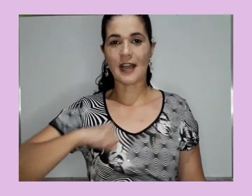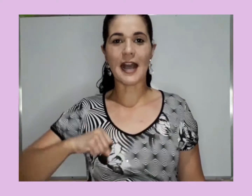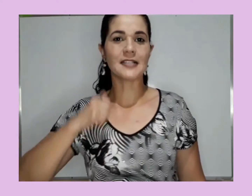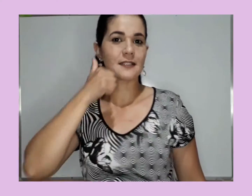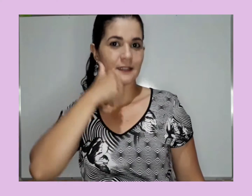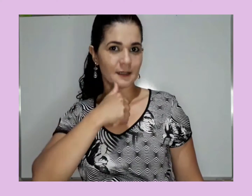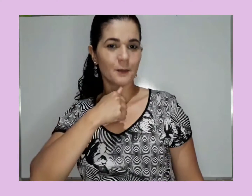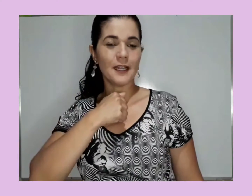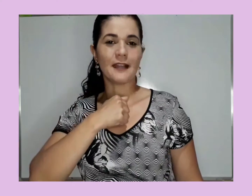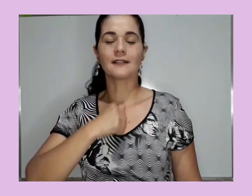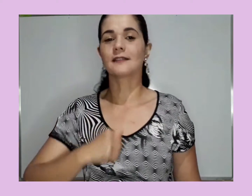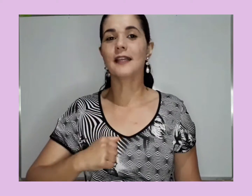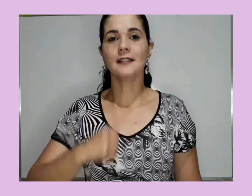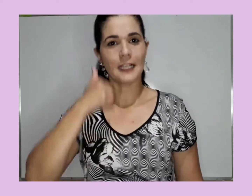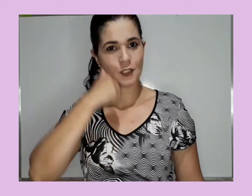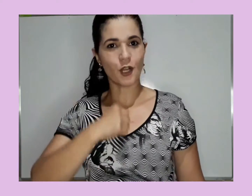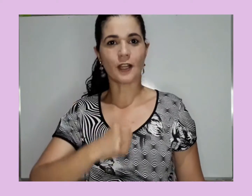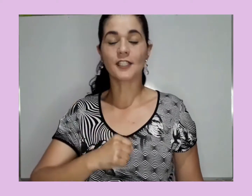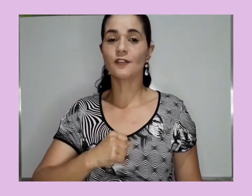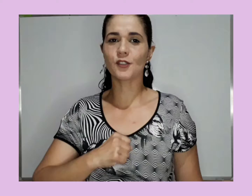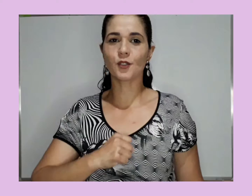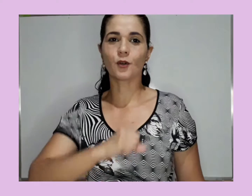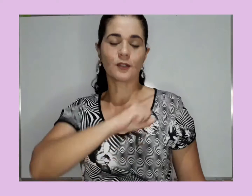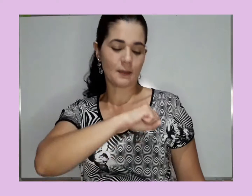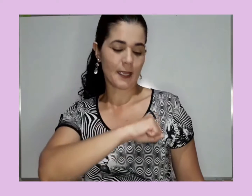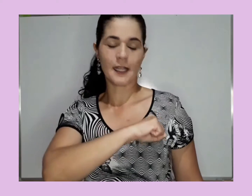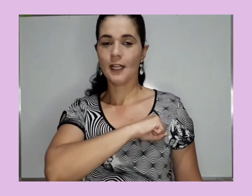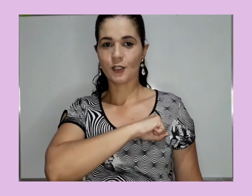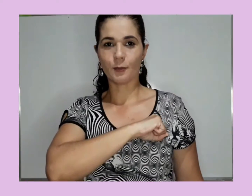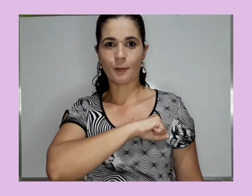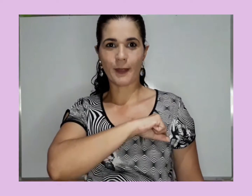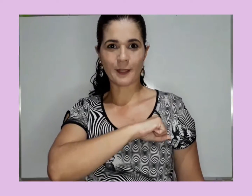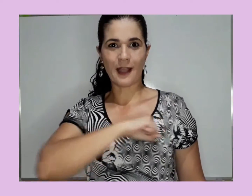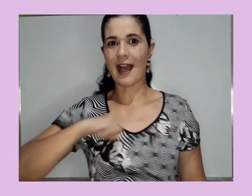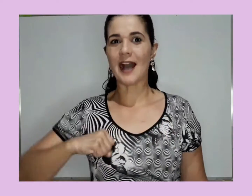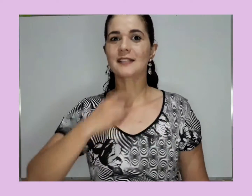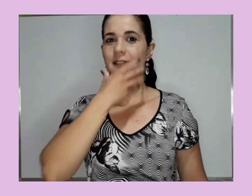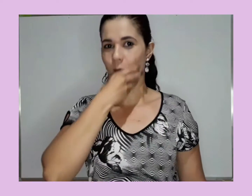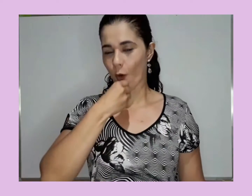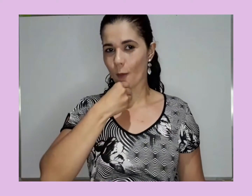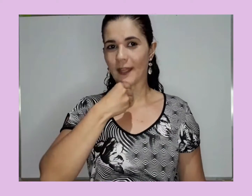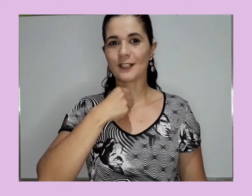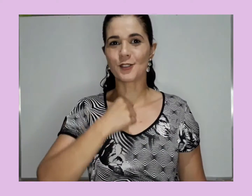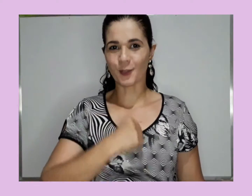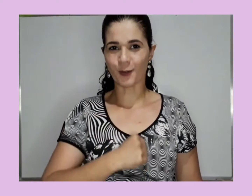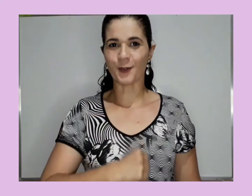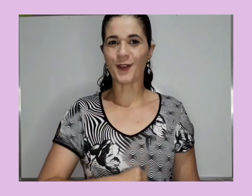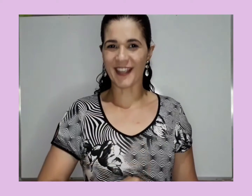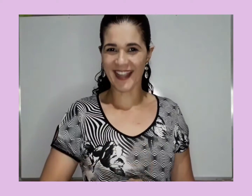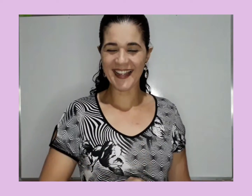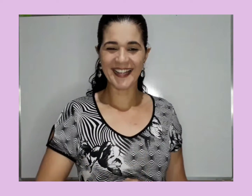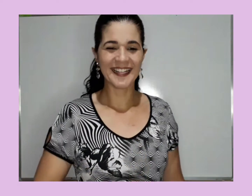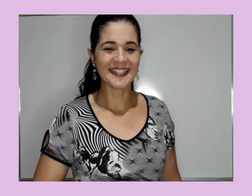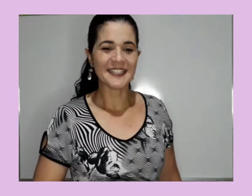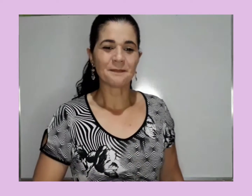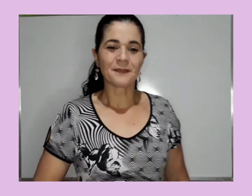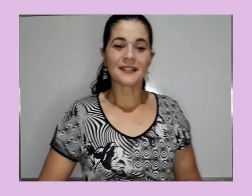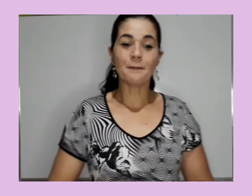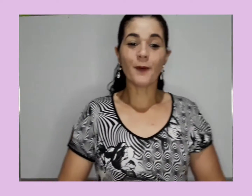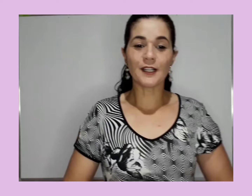arrasta, mulher, né? Que é sogra. Se for sogro, também. Sobre o peito, arrasta, homem, sogro, ok? Depois, nós